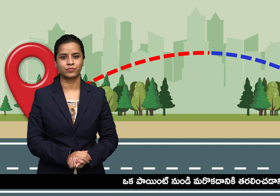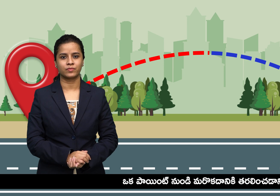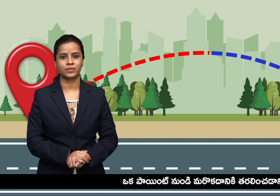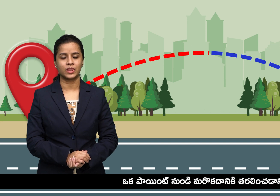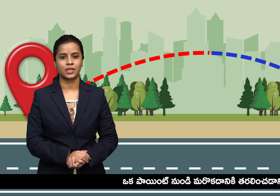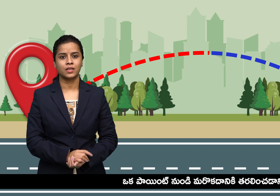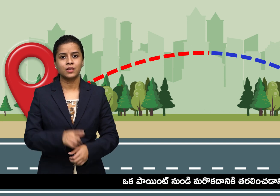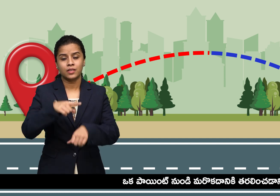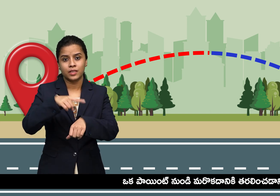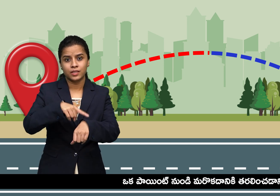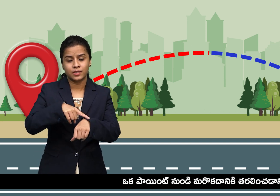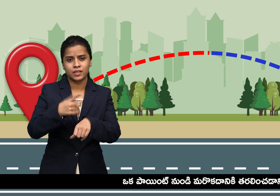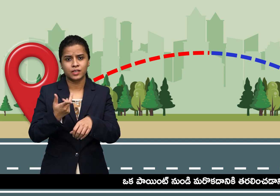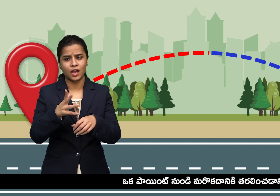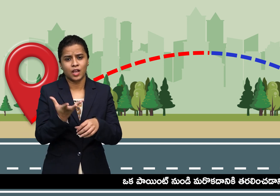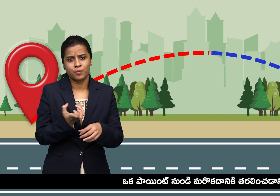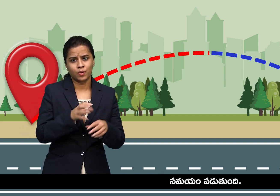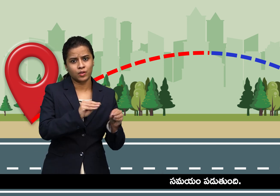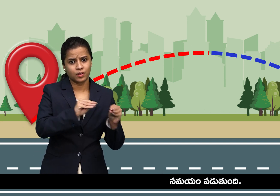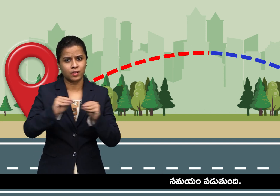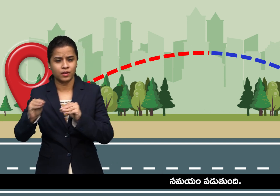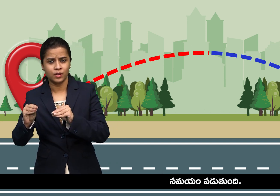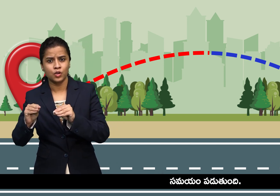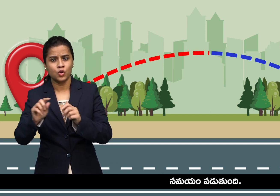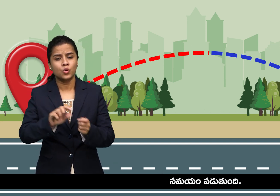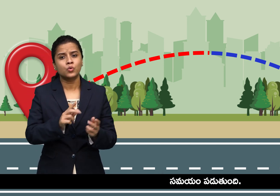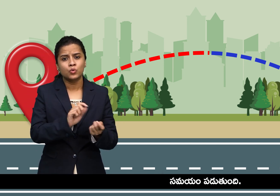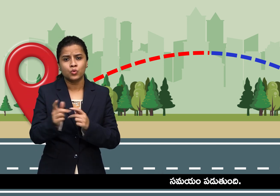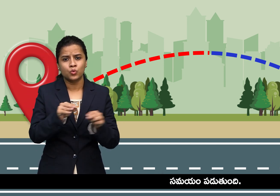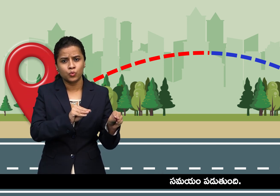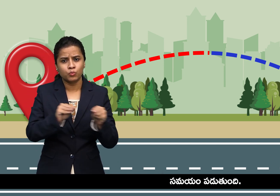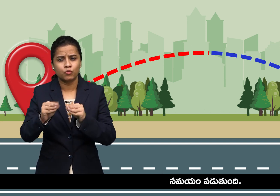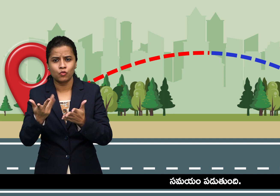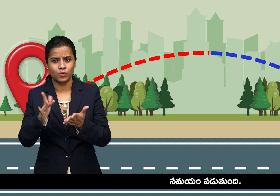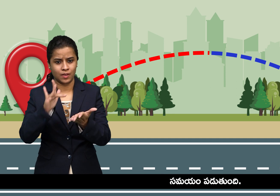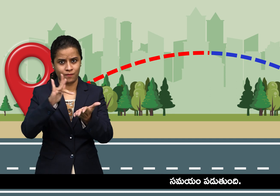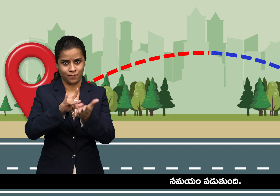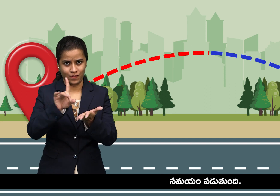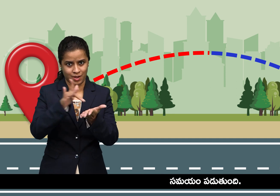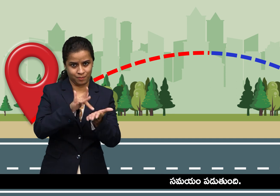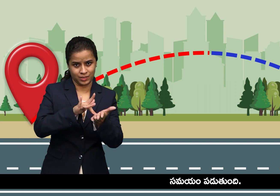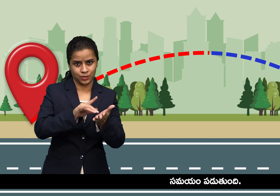ఒక పాయింట్ నుండి మరొకదానికి తరలించడానికి సమయం పడుతుంది.